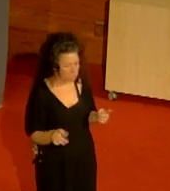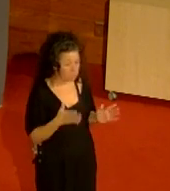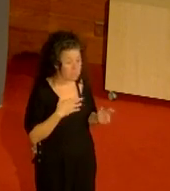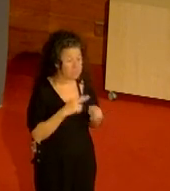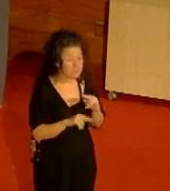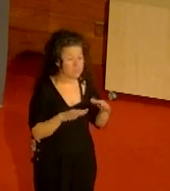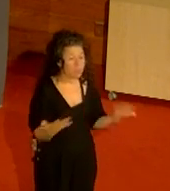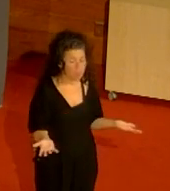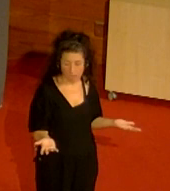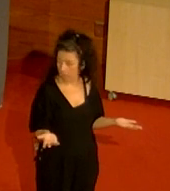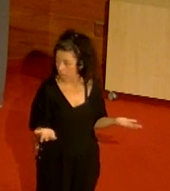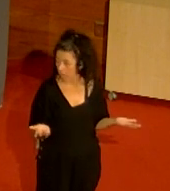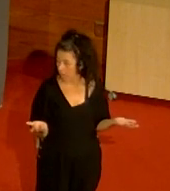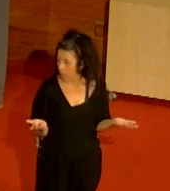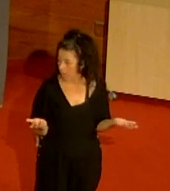pues todo lo que vaya